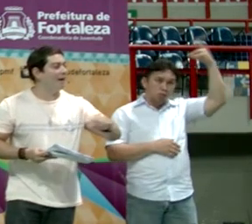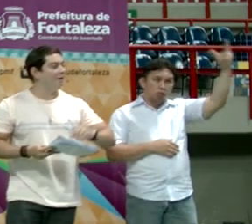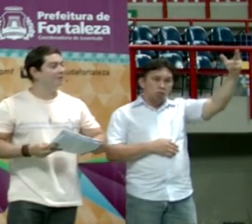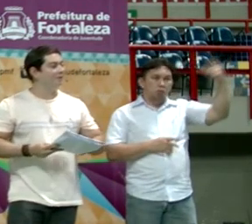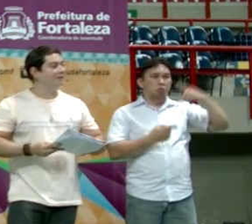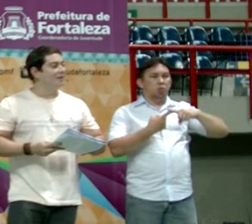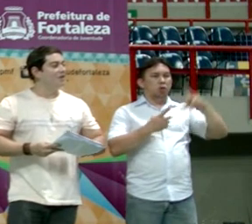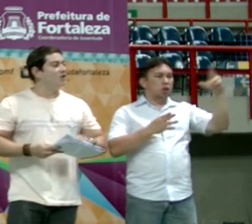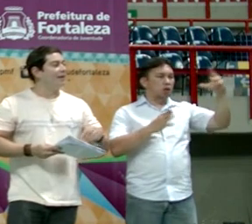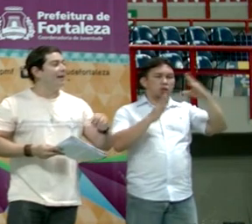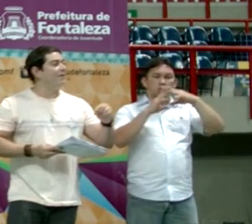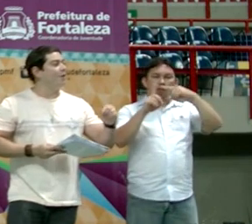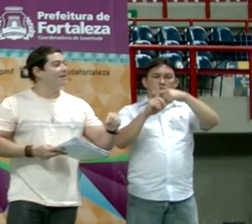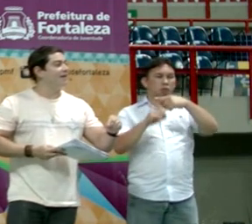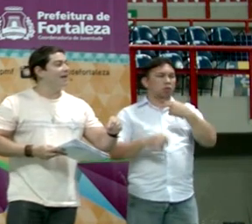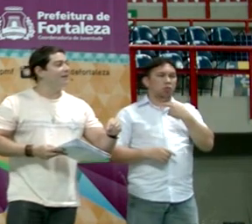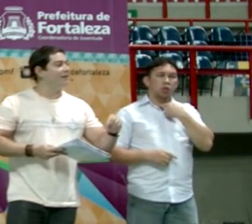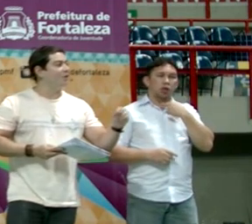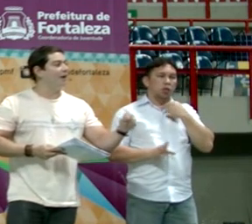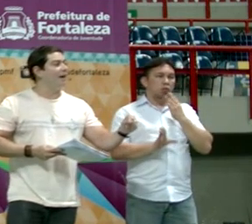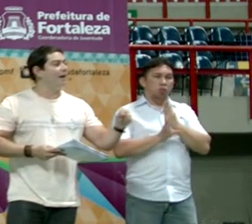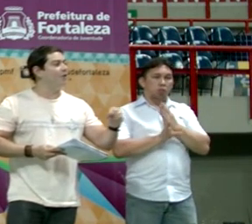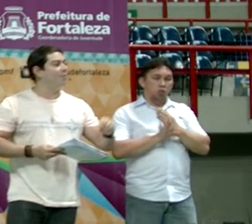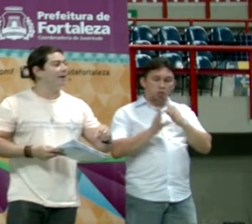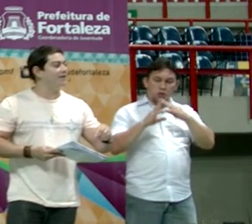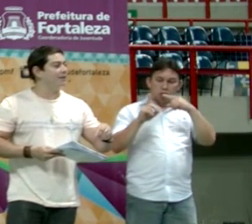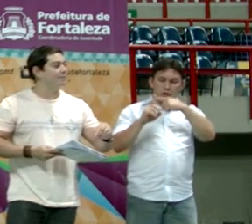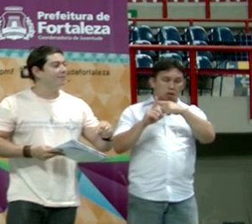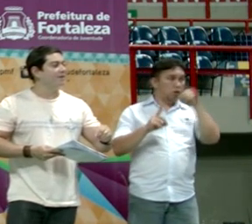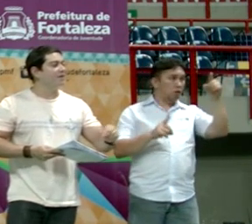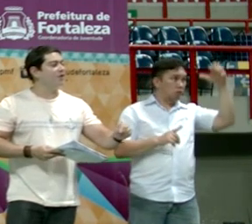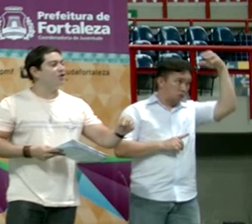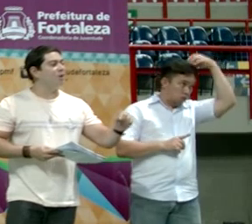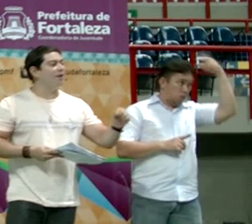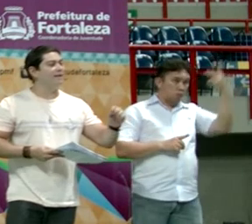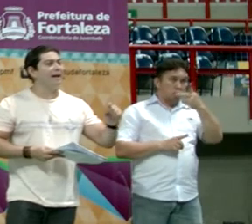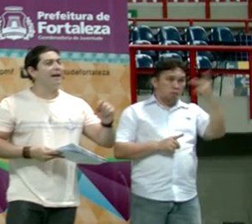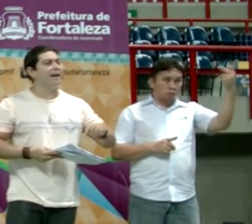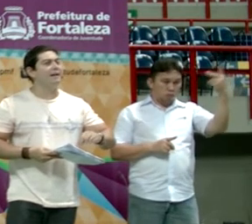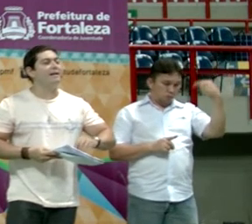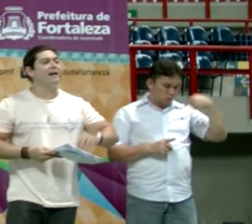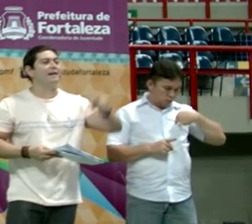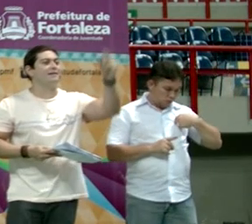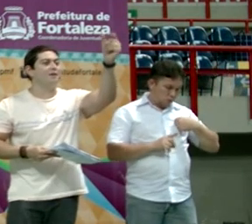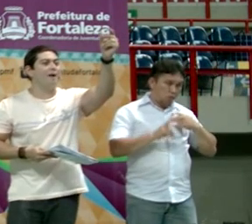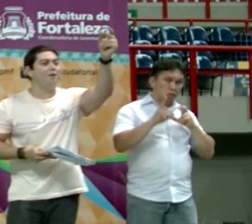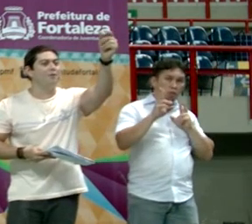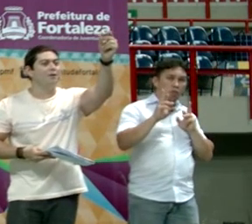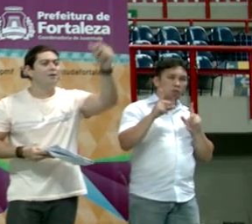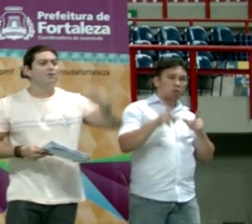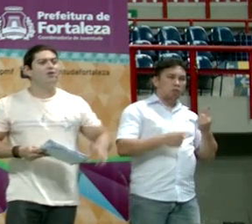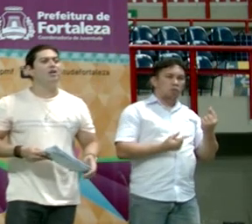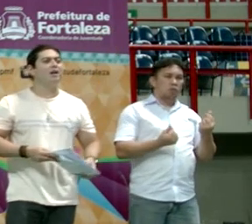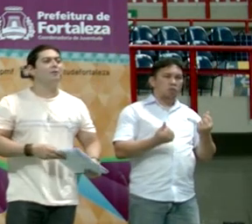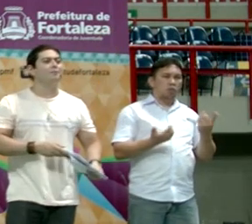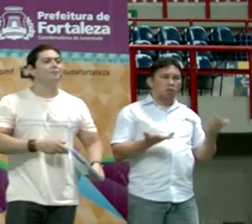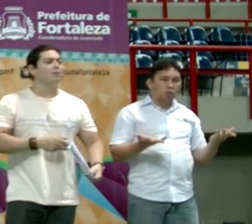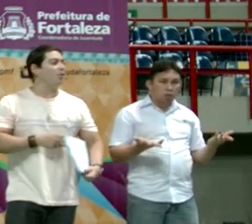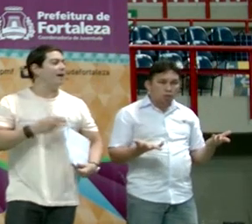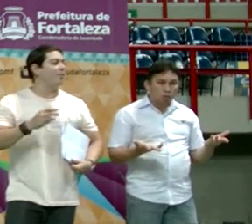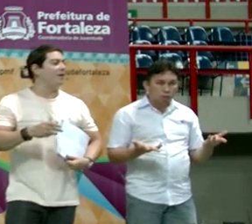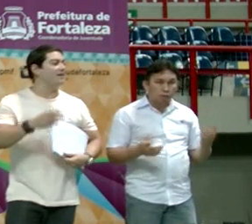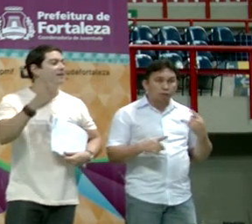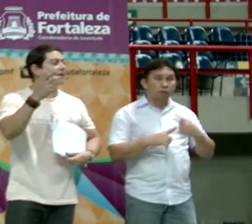ser igual ao clero. Só que ela não aceita que o clero e a nobreza sejam iguais a ela em relação ao